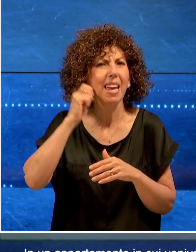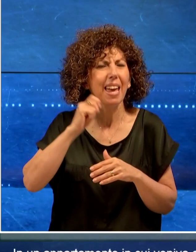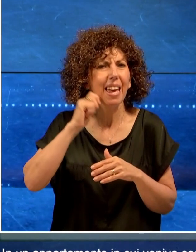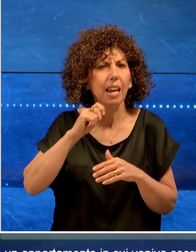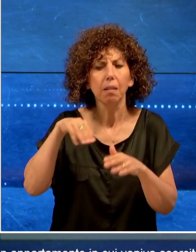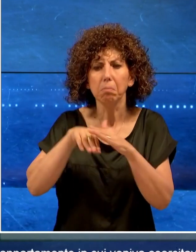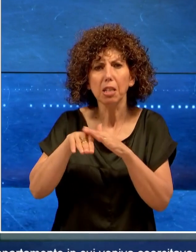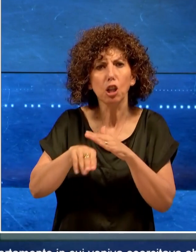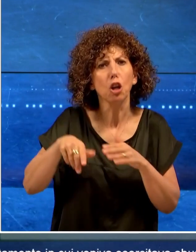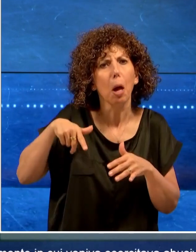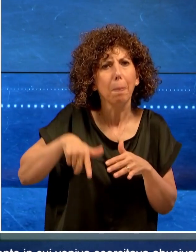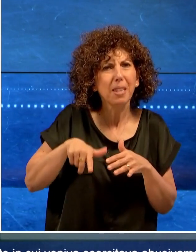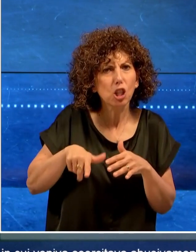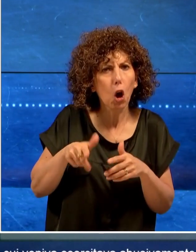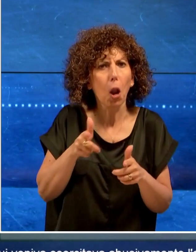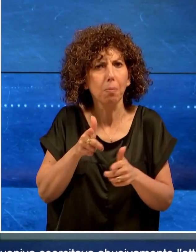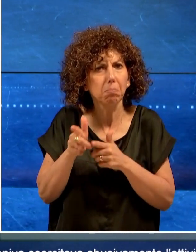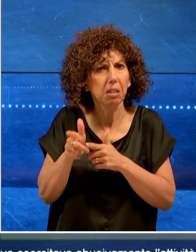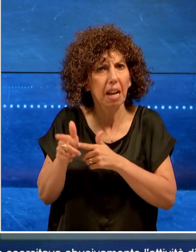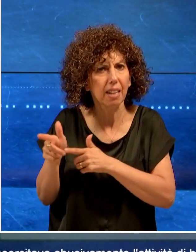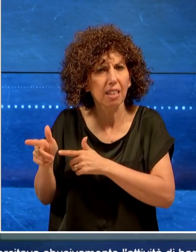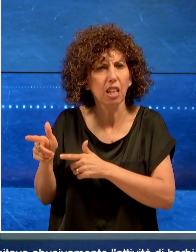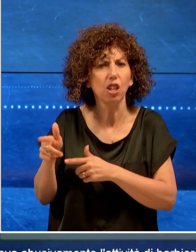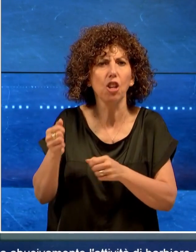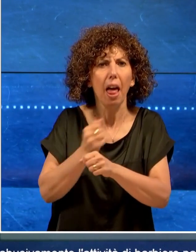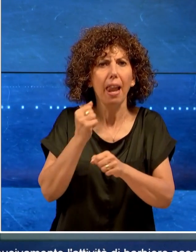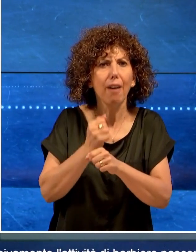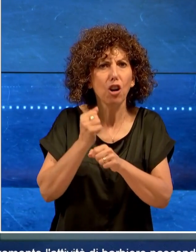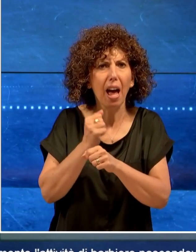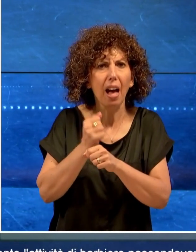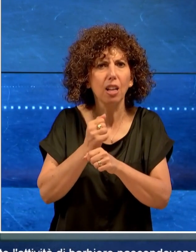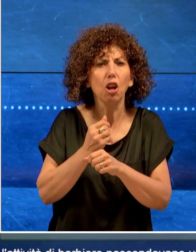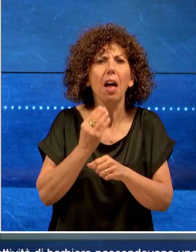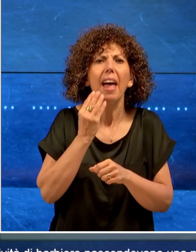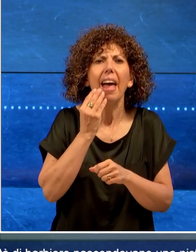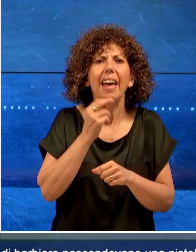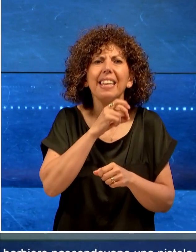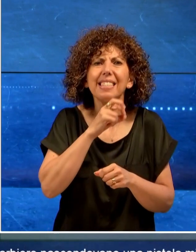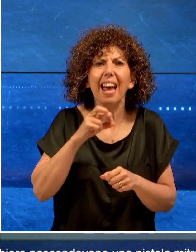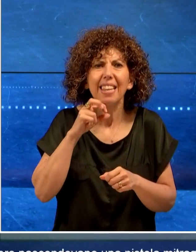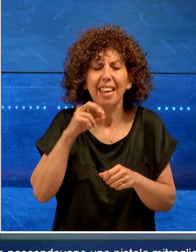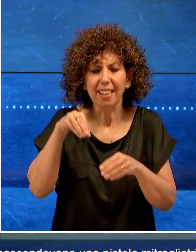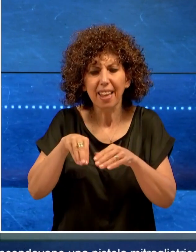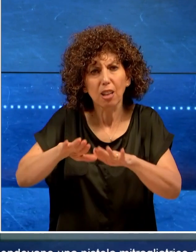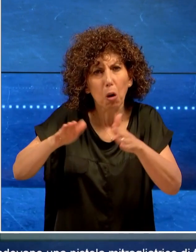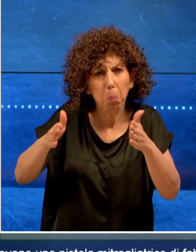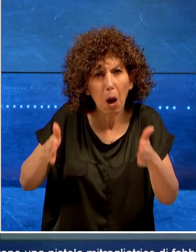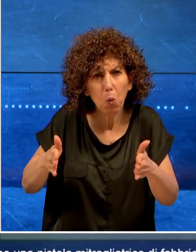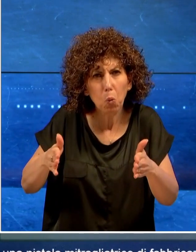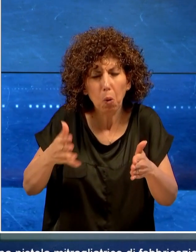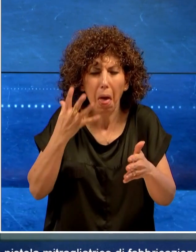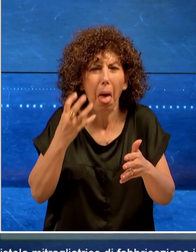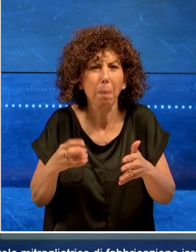una pistola mitragliatrice di fabbricazione israeliana in un baule colmo di addobbi di